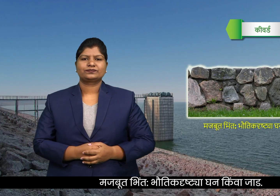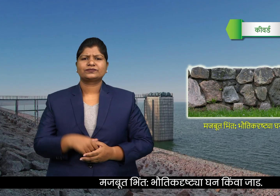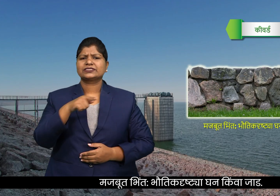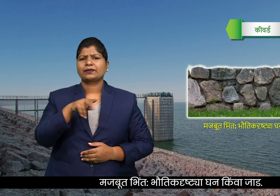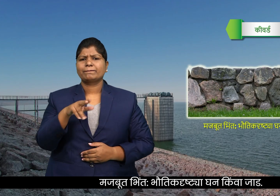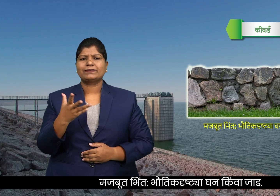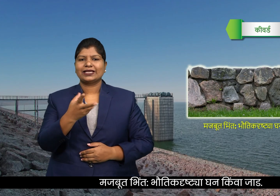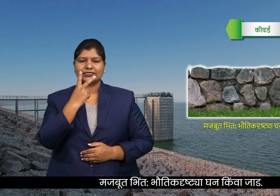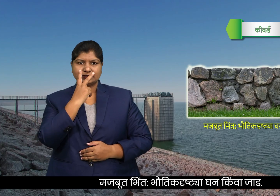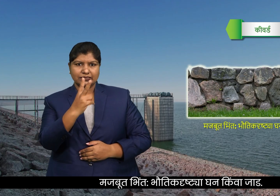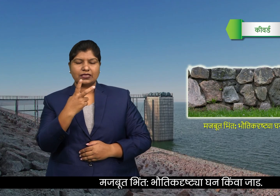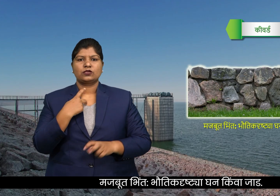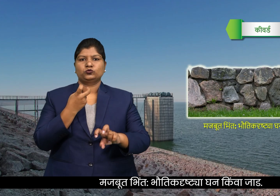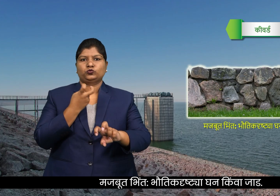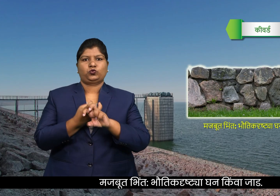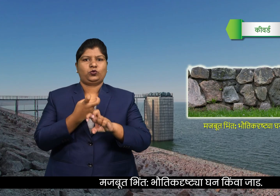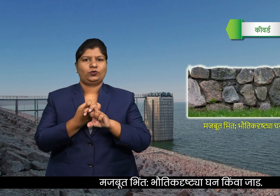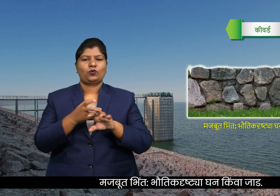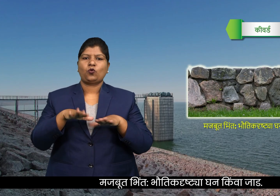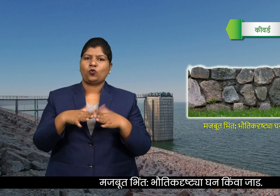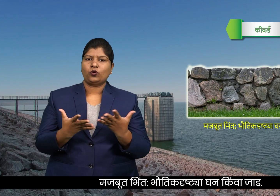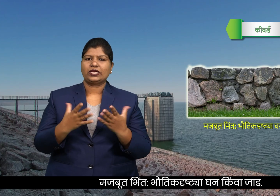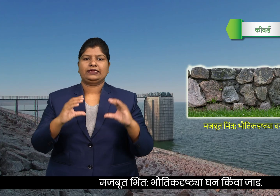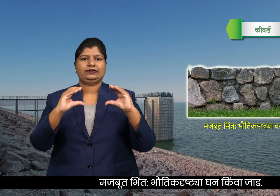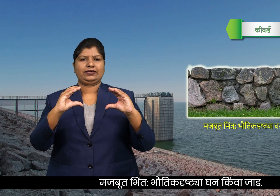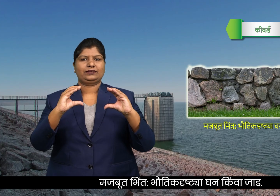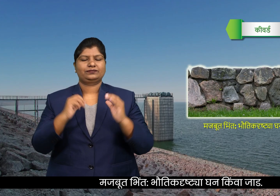भौतिकाष्टाच्या धन किंवा जाड,